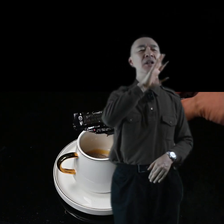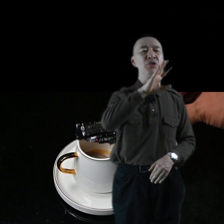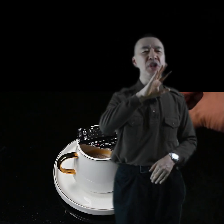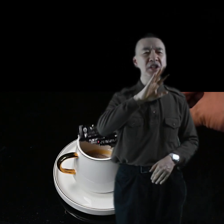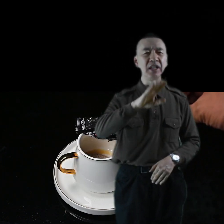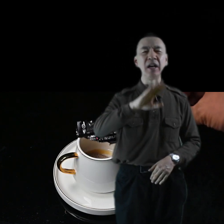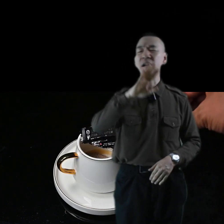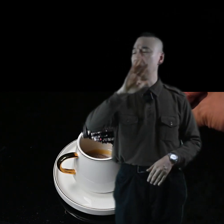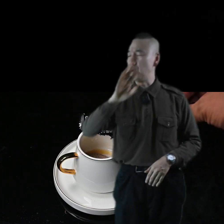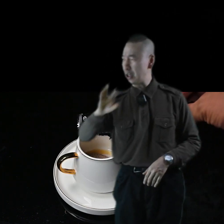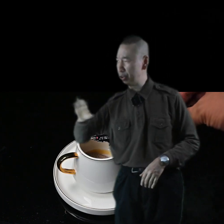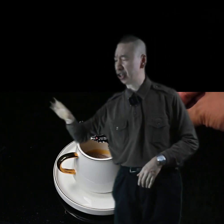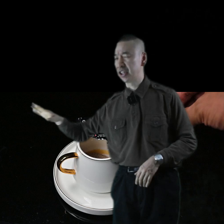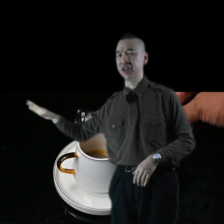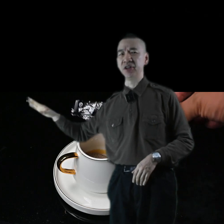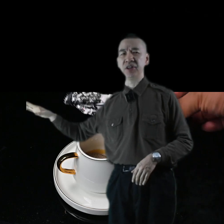宣传自己啊为婚的这件事情